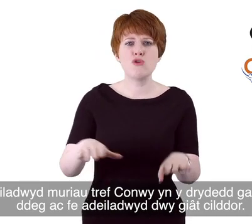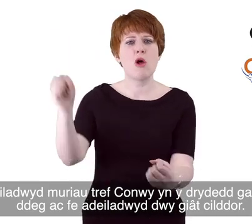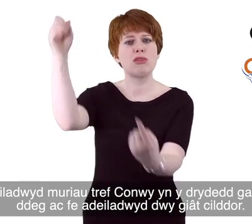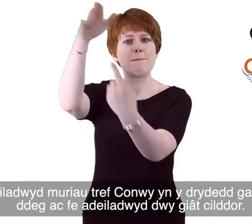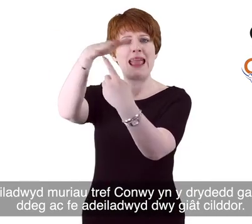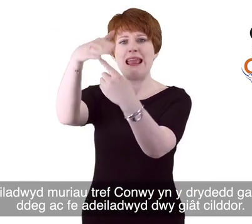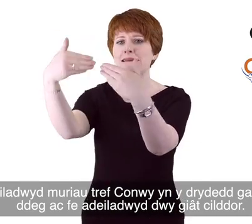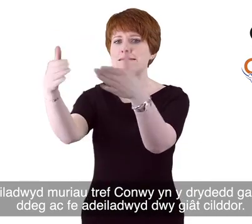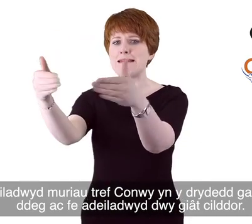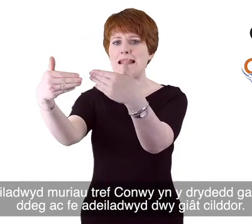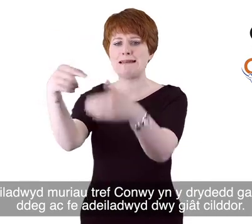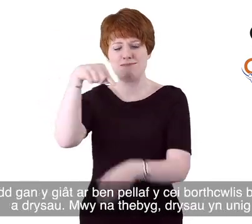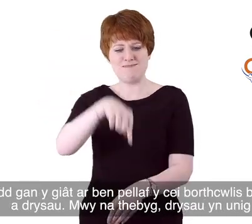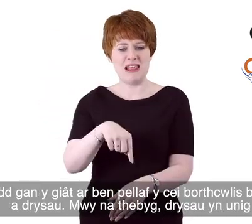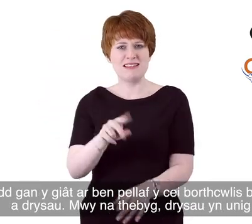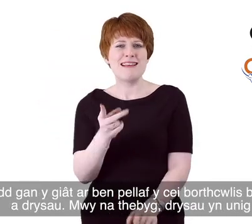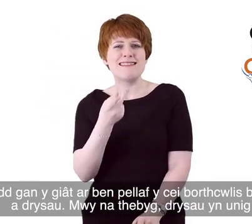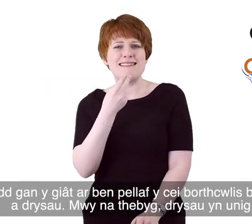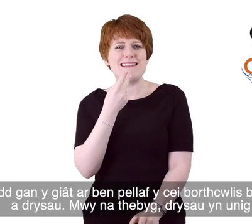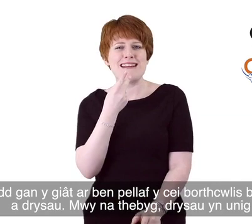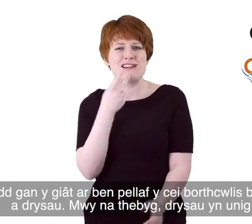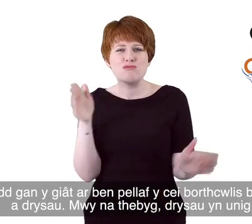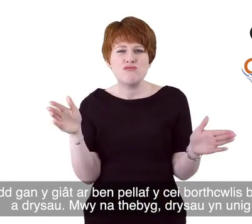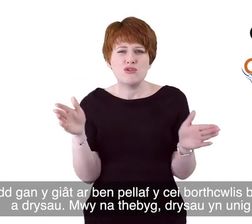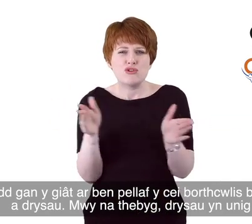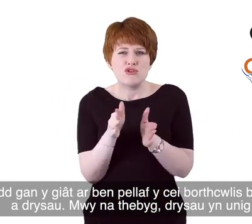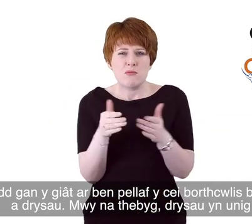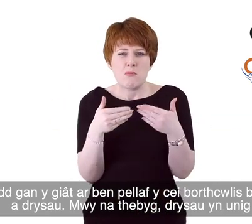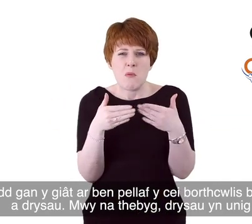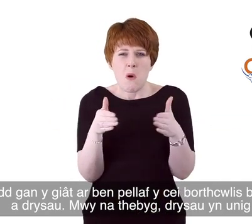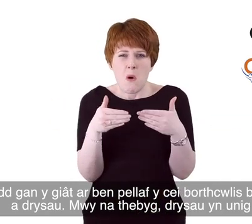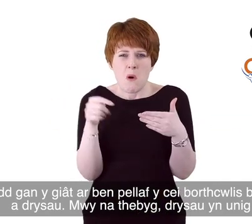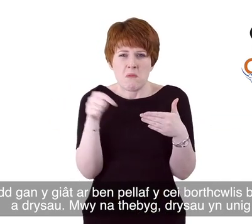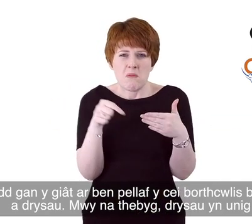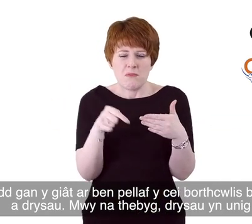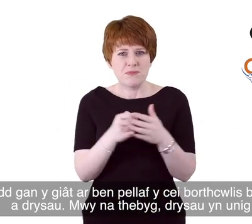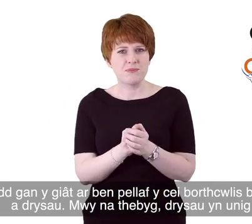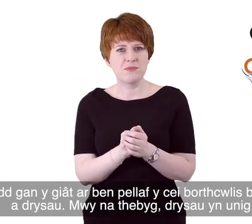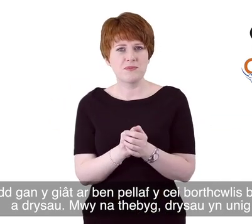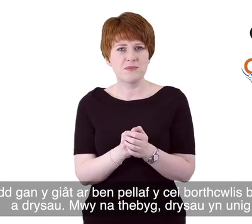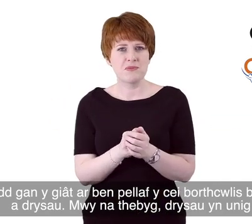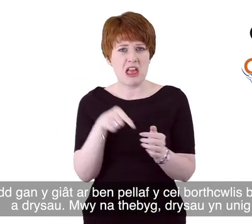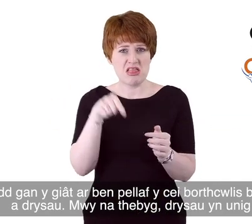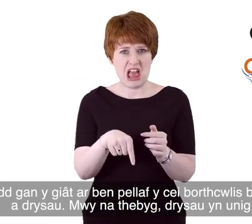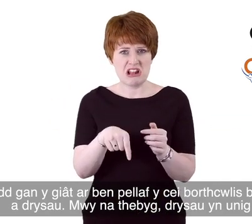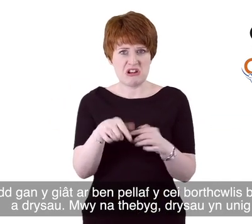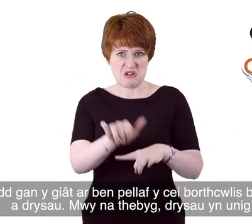2 giat Cilfor. Roedd gan y giat ar ben pellaf y cei, borth cwlys bychan a drysau. Mwy na